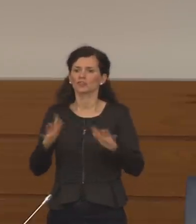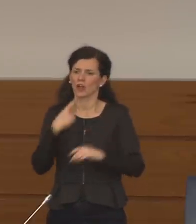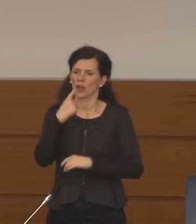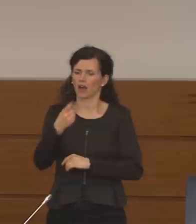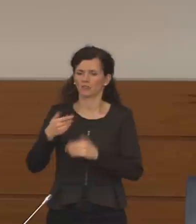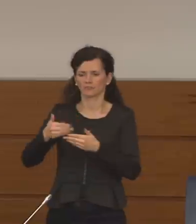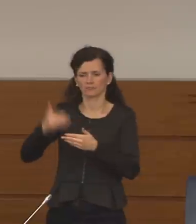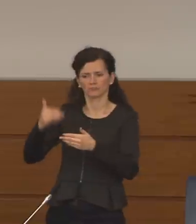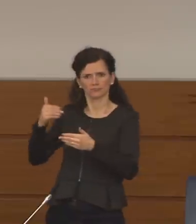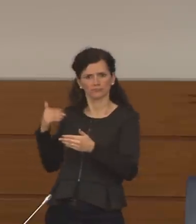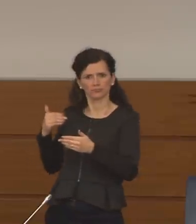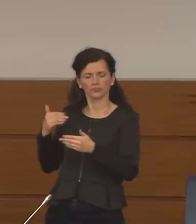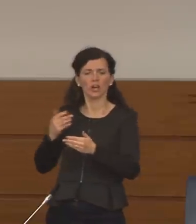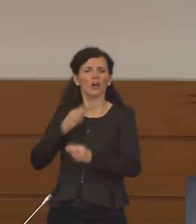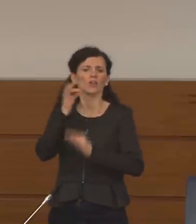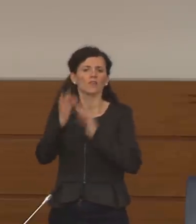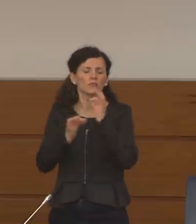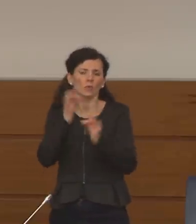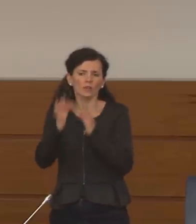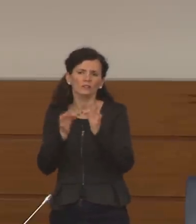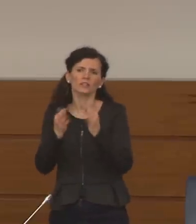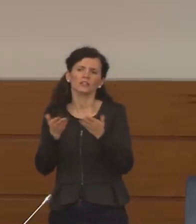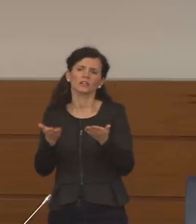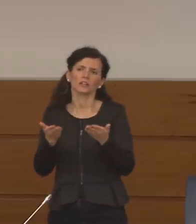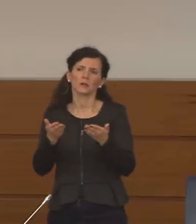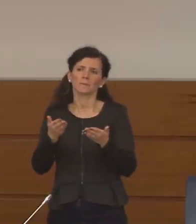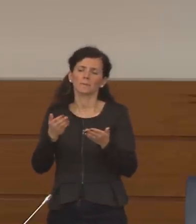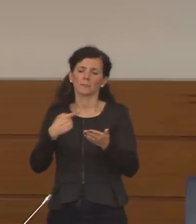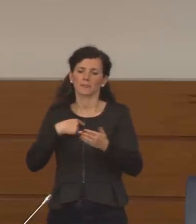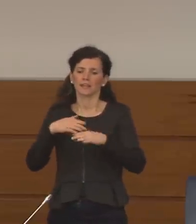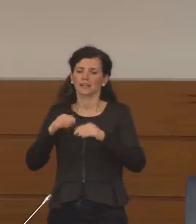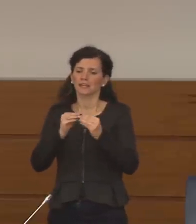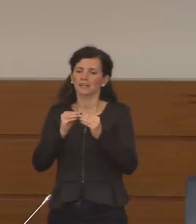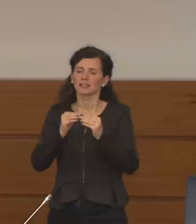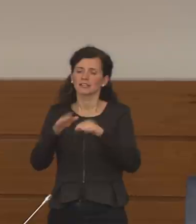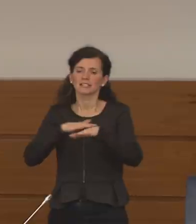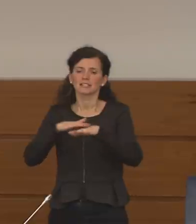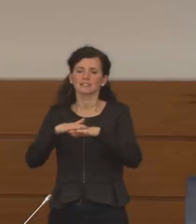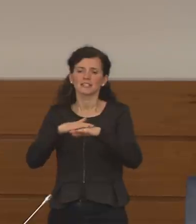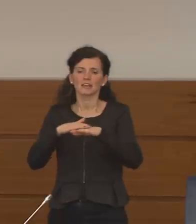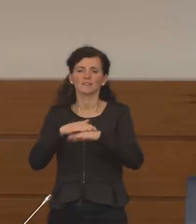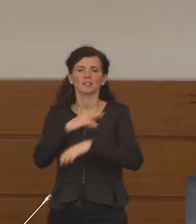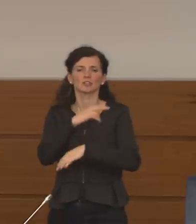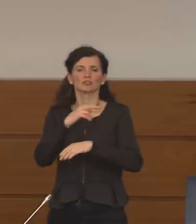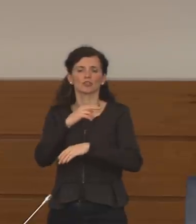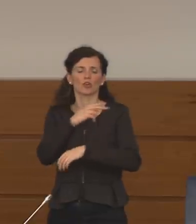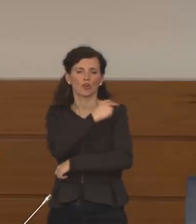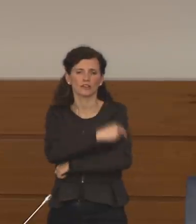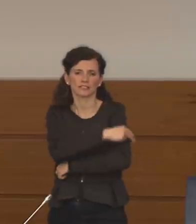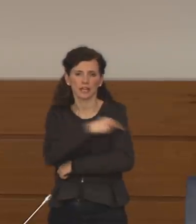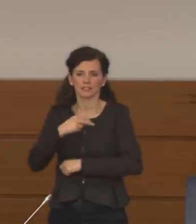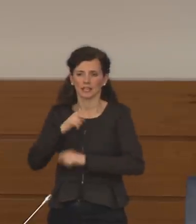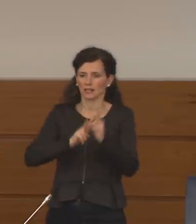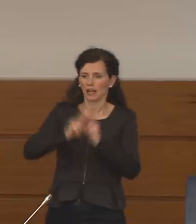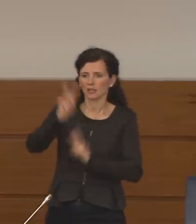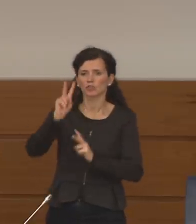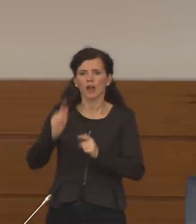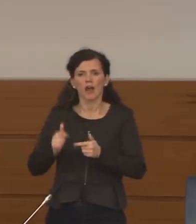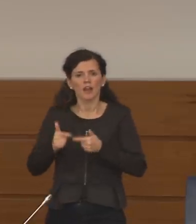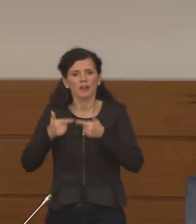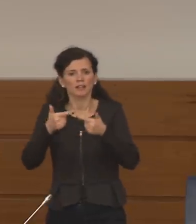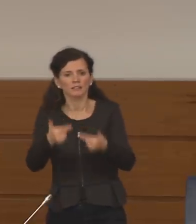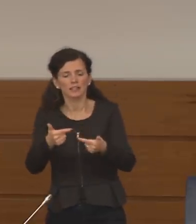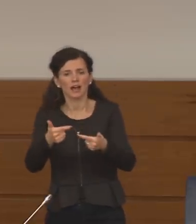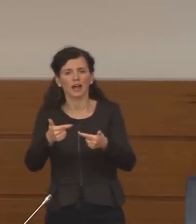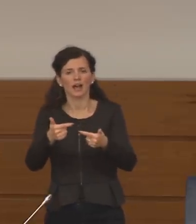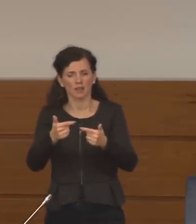un indicatore della capacità del nostro servizio sanitario nazionale di garantire elevati